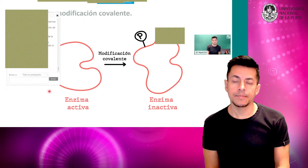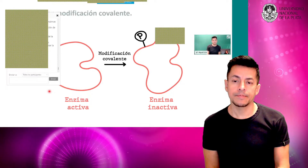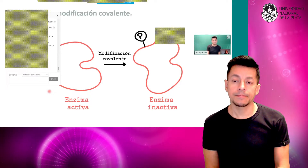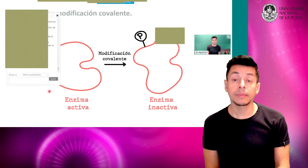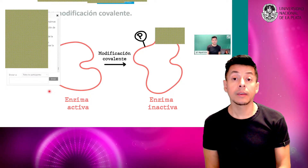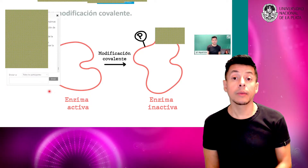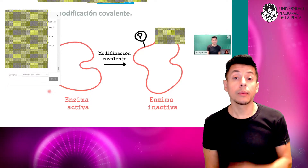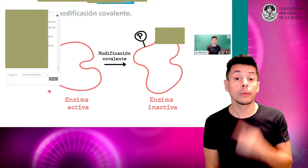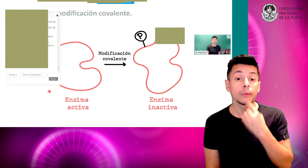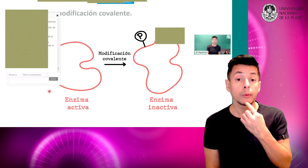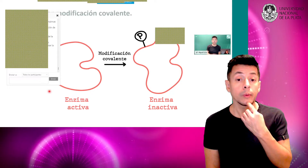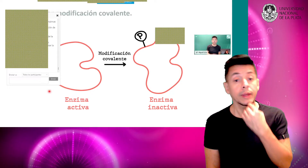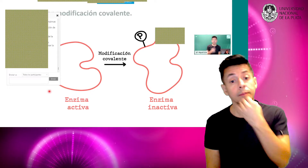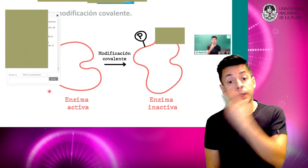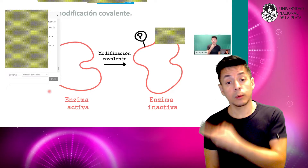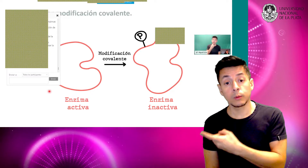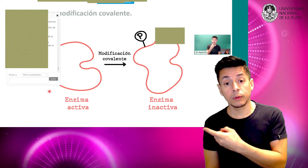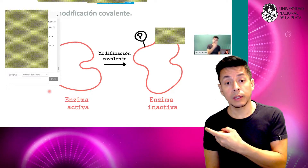¿Alguna pregunta de esto?